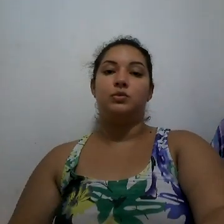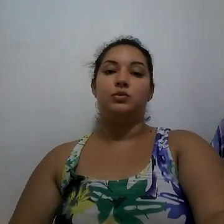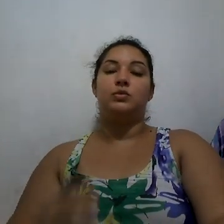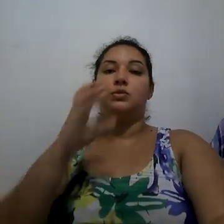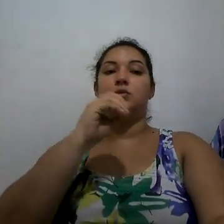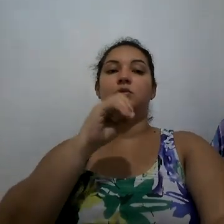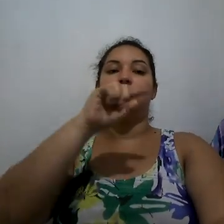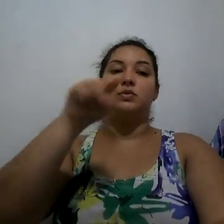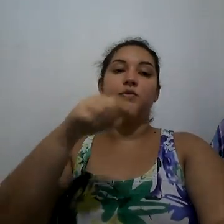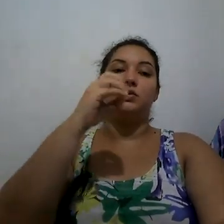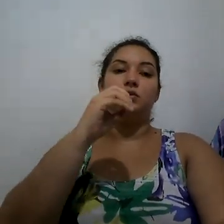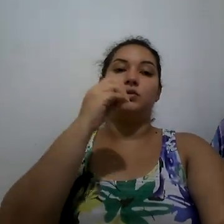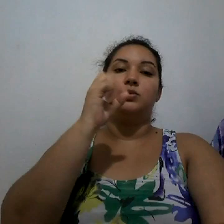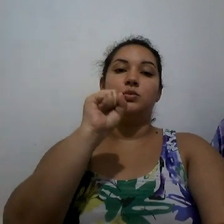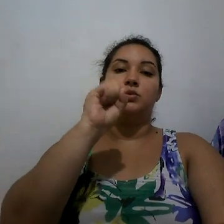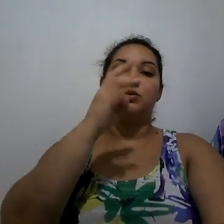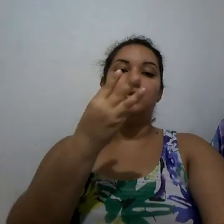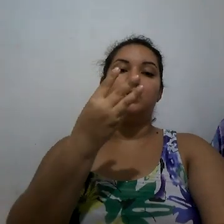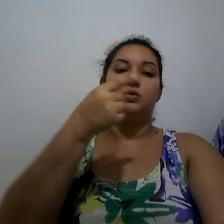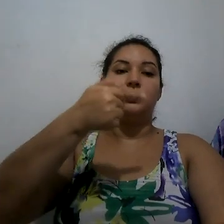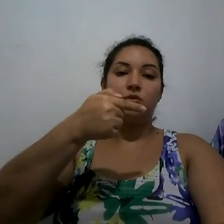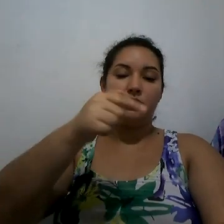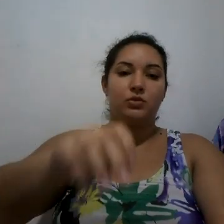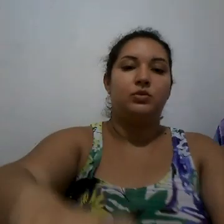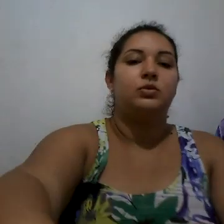0,837. Quantos algarismos significativos eu vou ter?